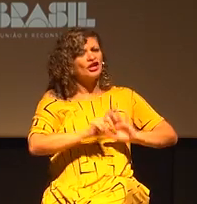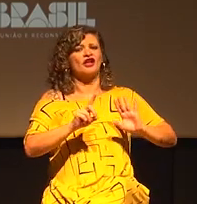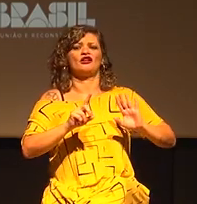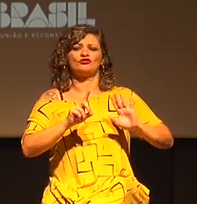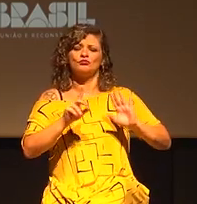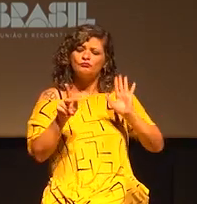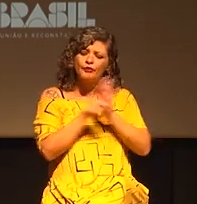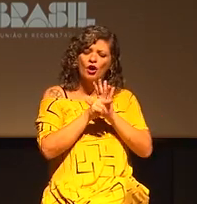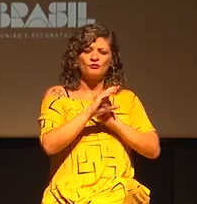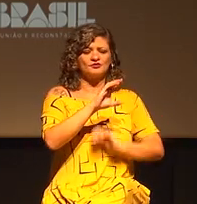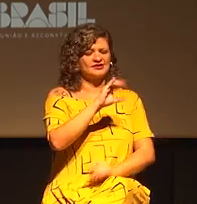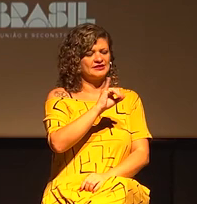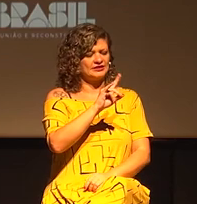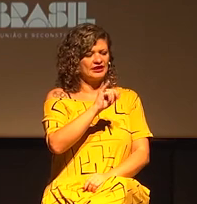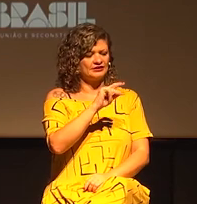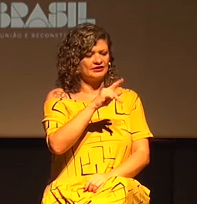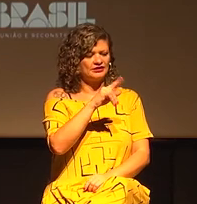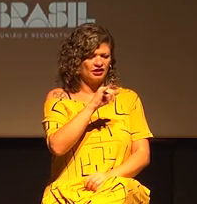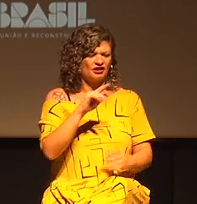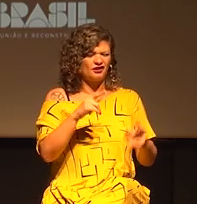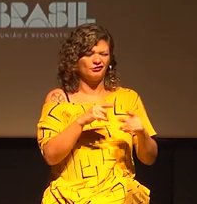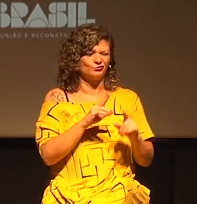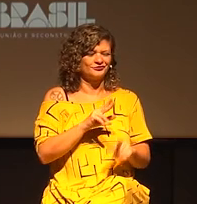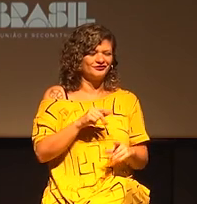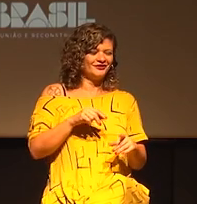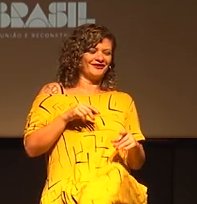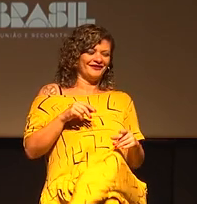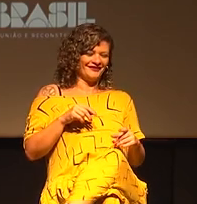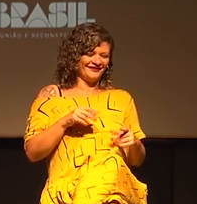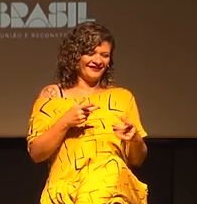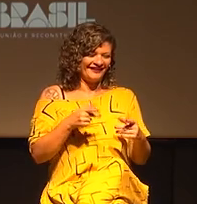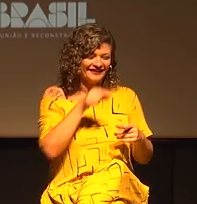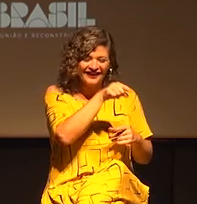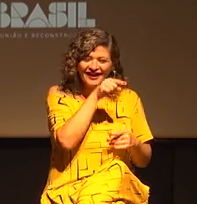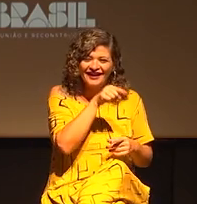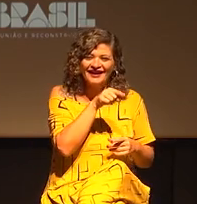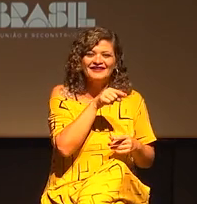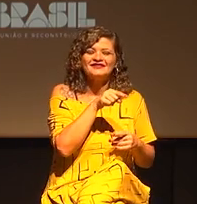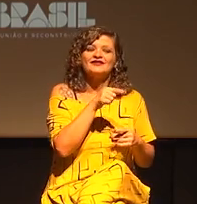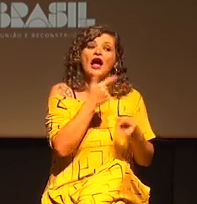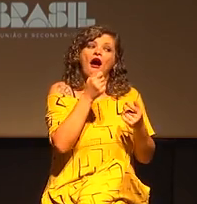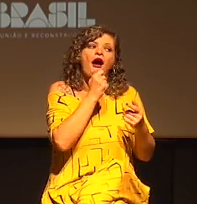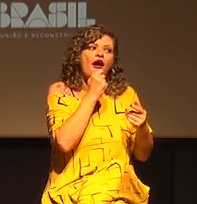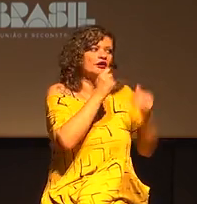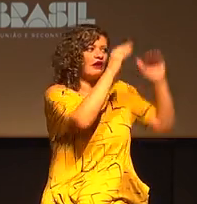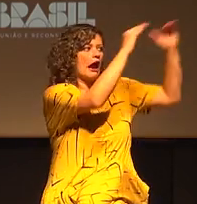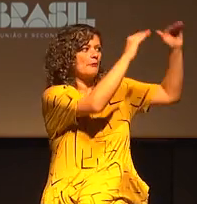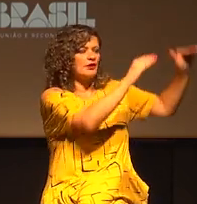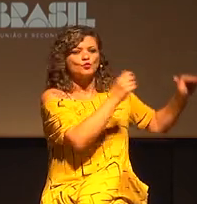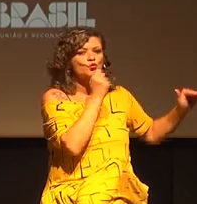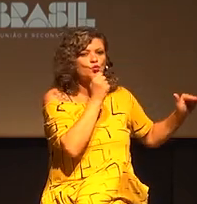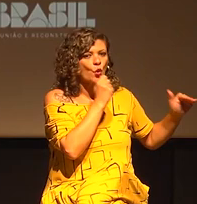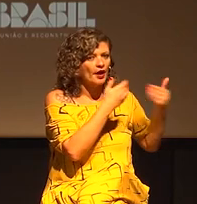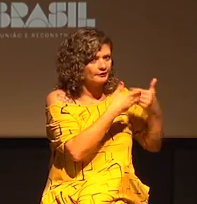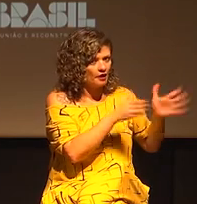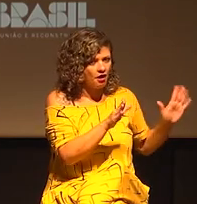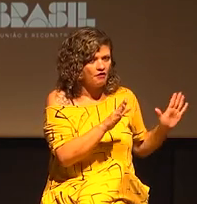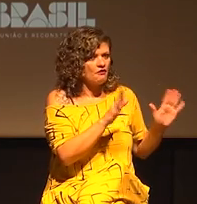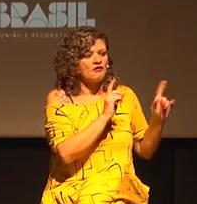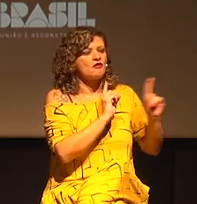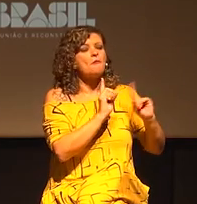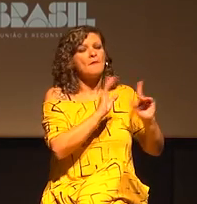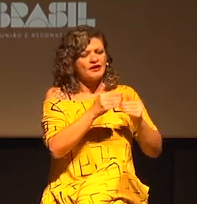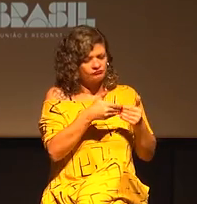parte ali que essa possibilidade de fazer escolhas então isso ainda não tem nenhum Armazém funcionando mas teremos logo mais